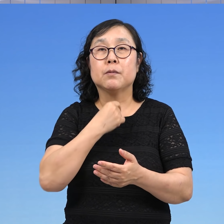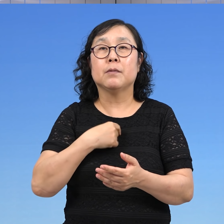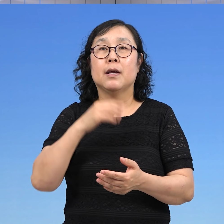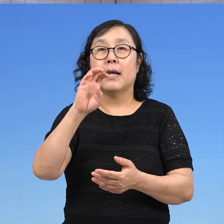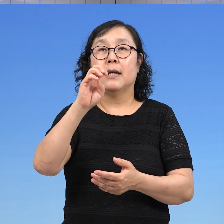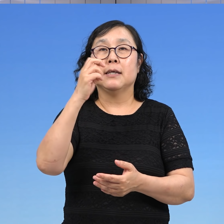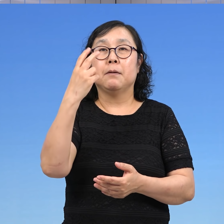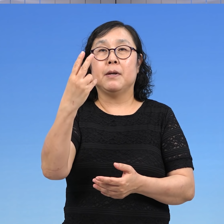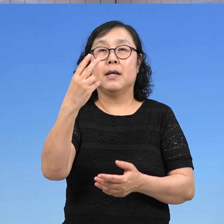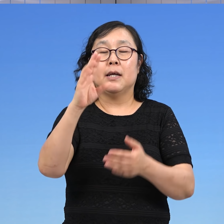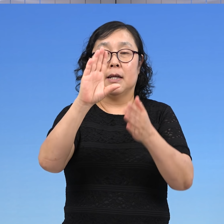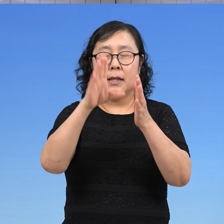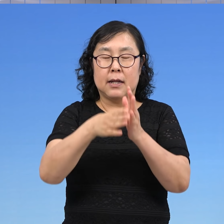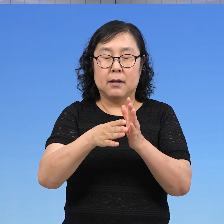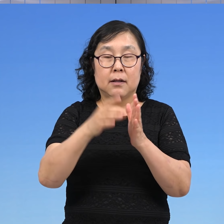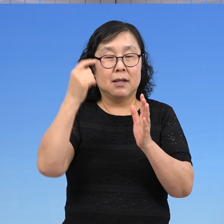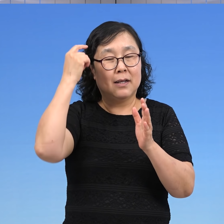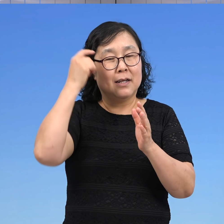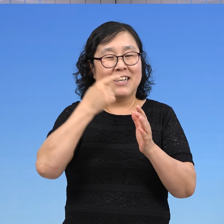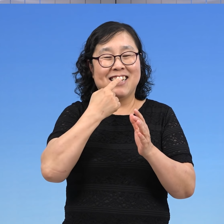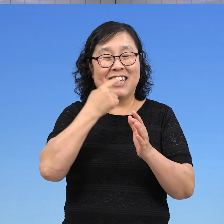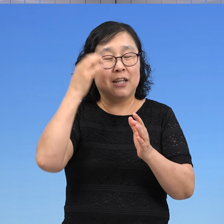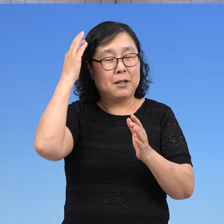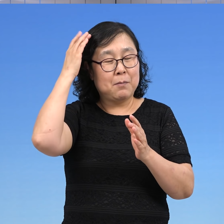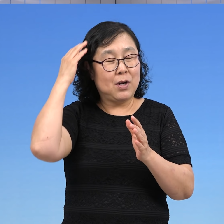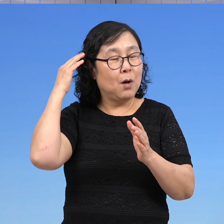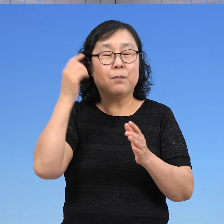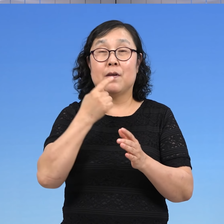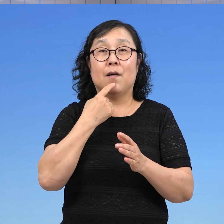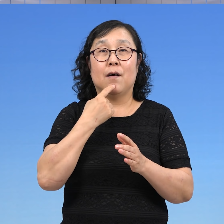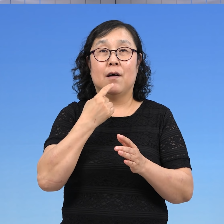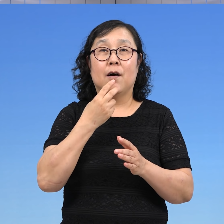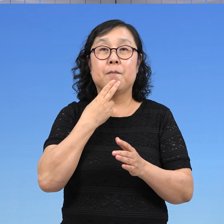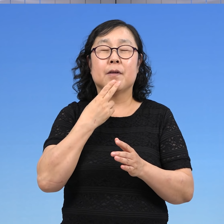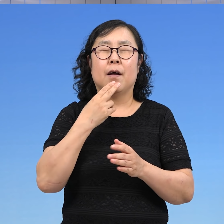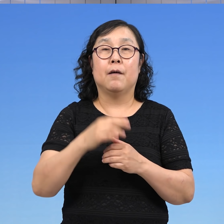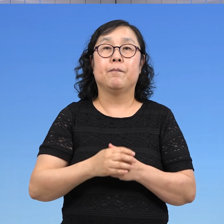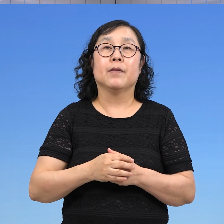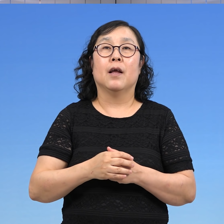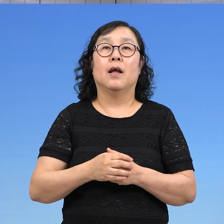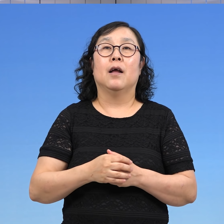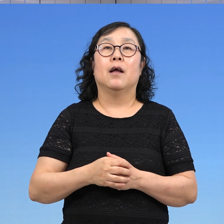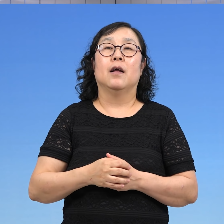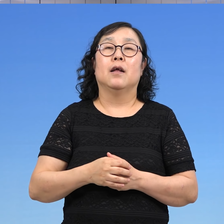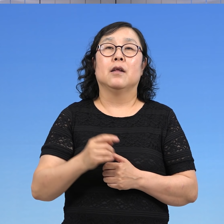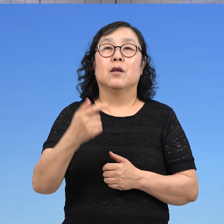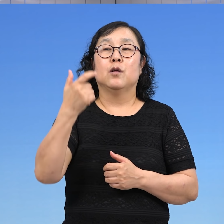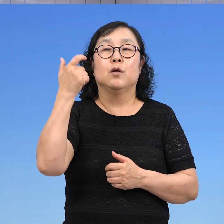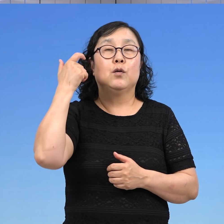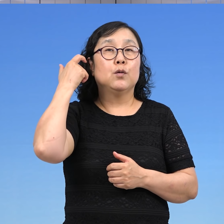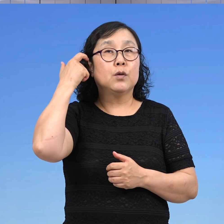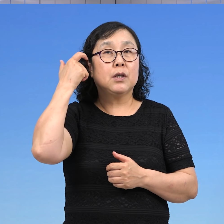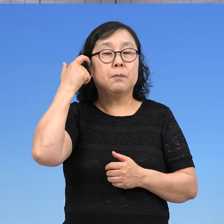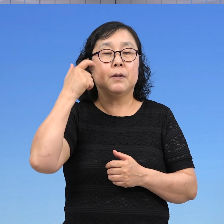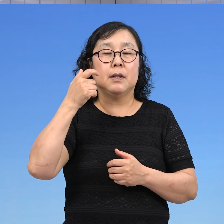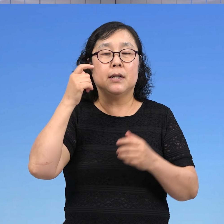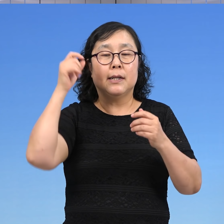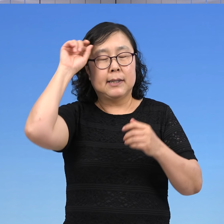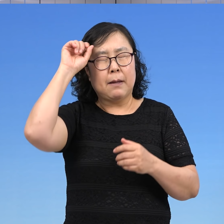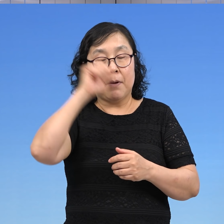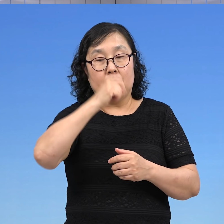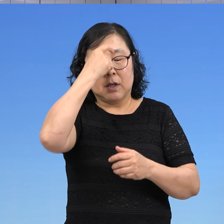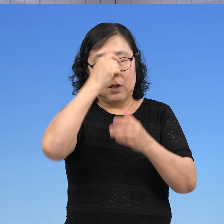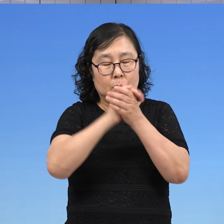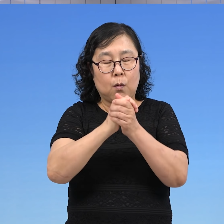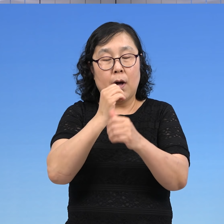네 마음 두 살 때 사진을 보면 힘이 하나도 없어요 그때는 61 특별 새벽기도를